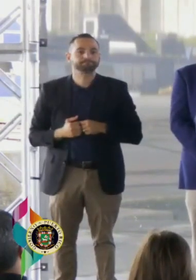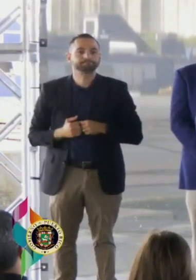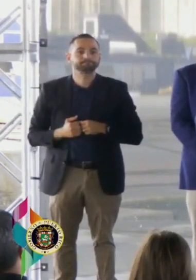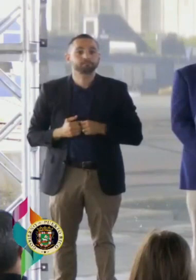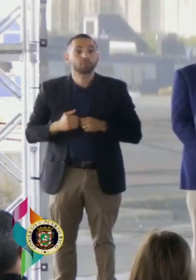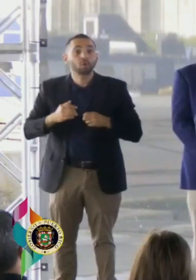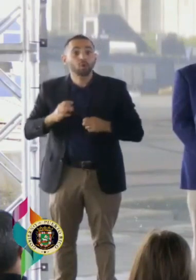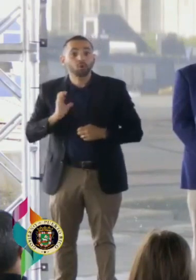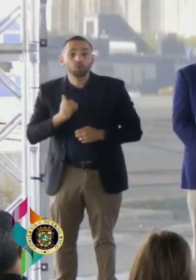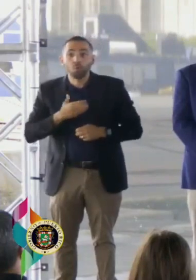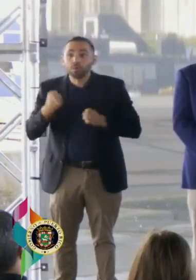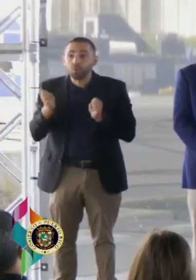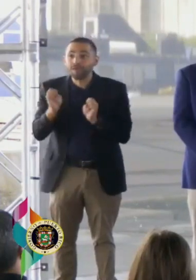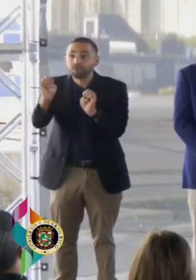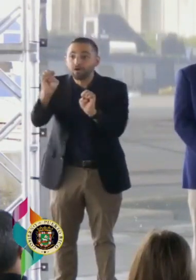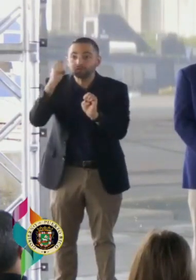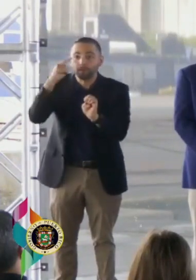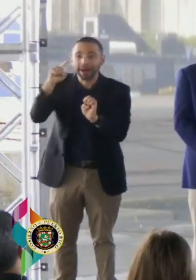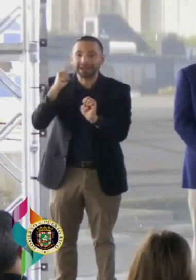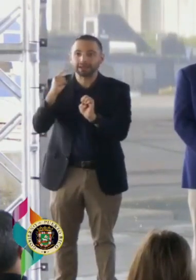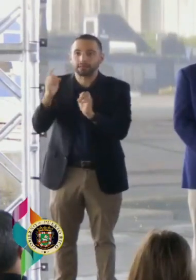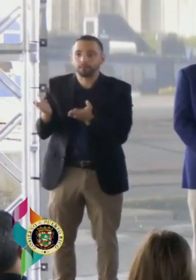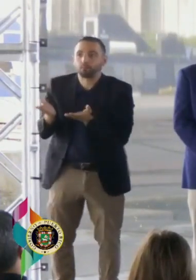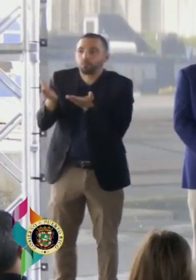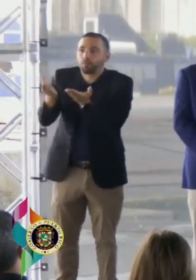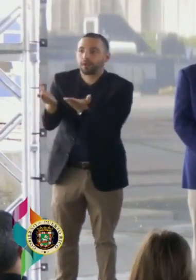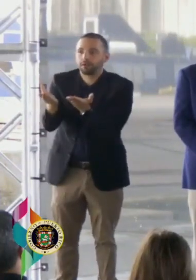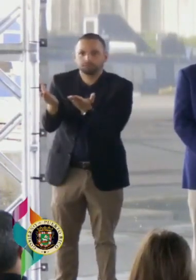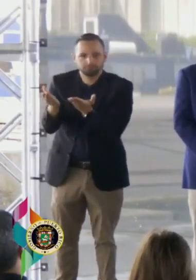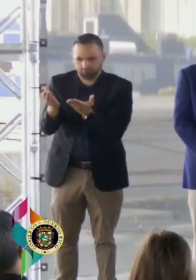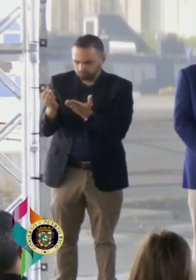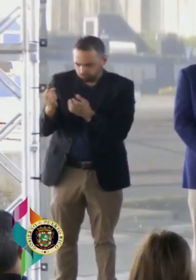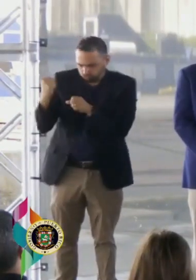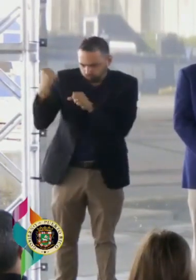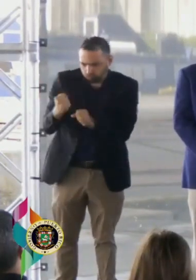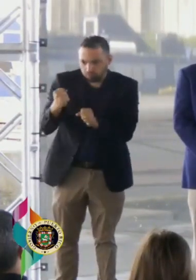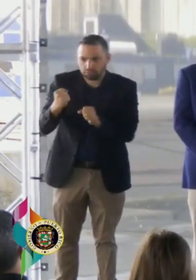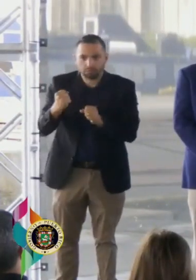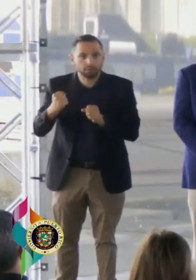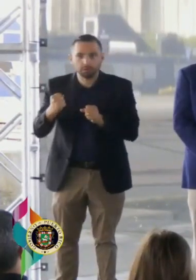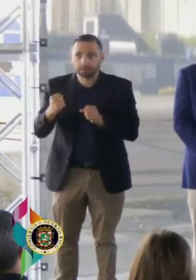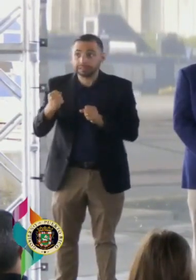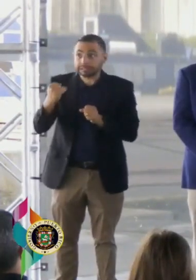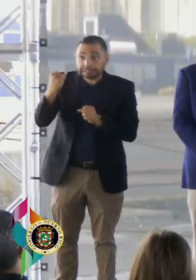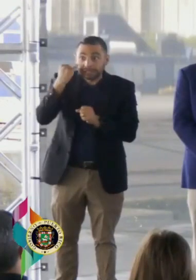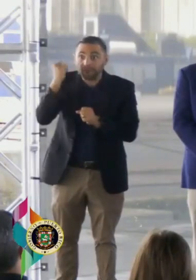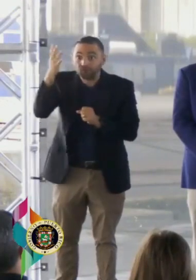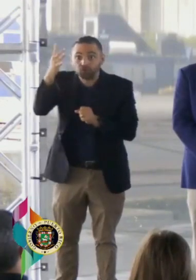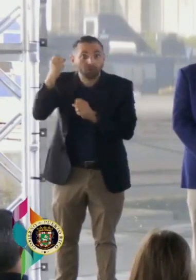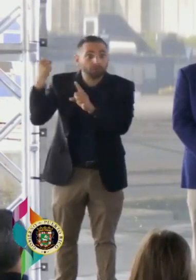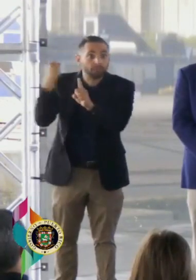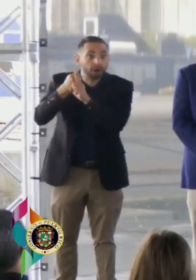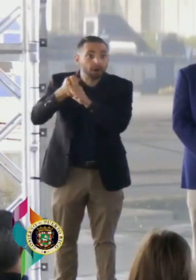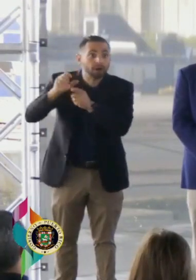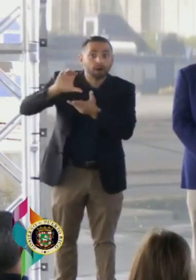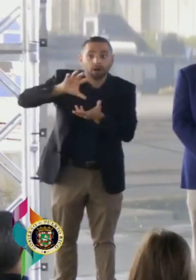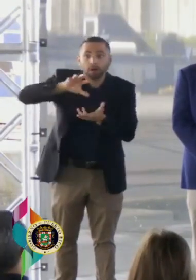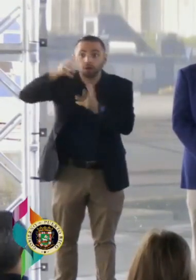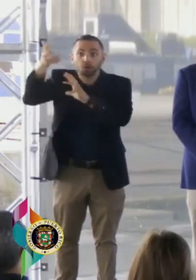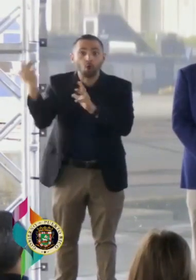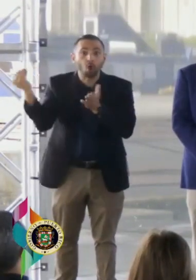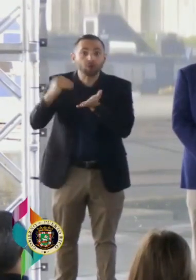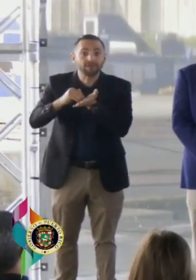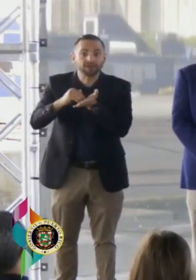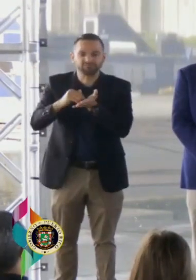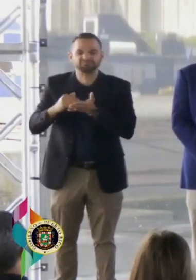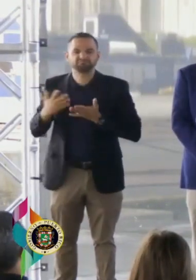proveer mayor resiliencia nuestras instalaciones portuarias ante un potencial desastre futuro hemos asignado